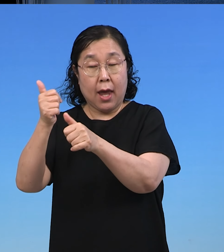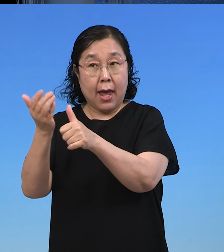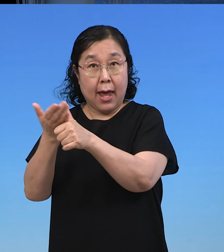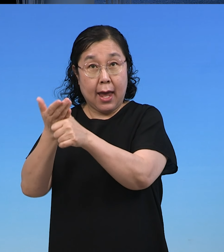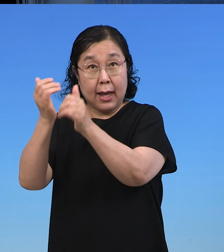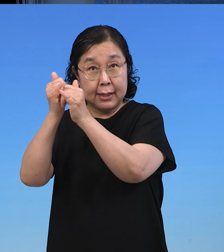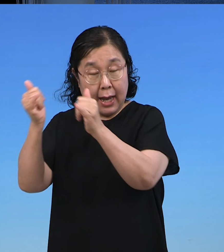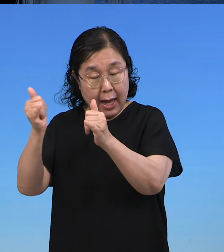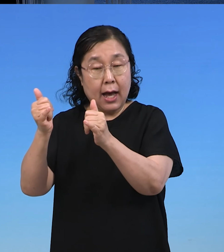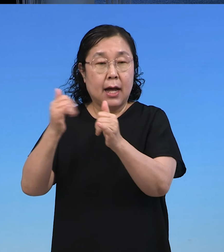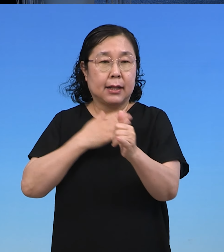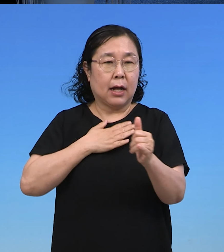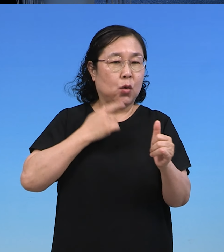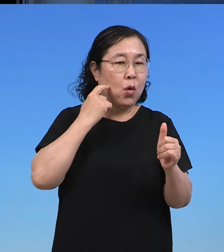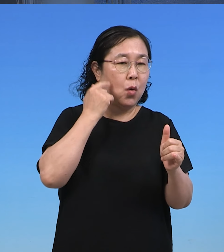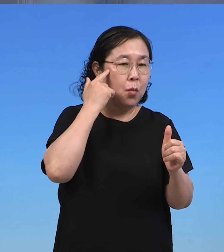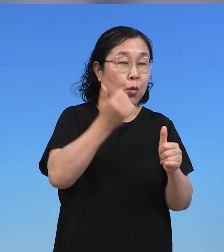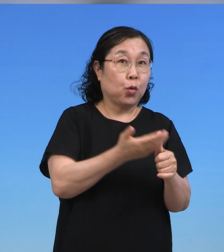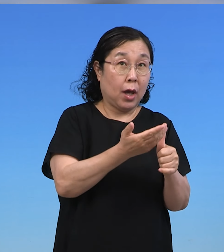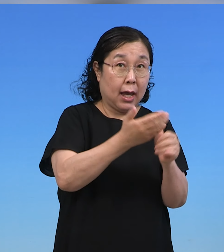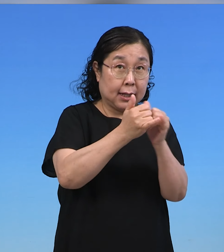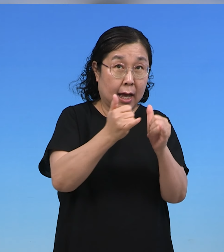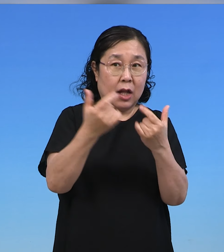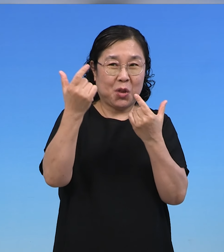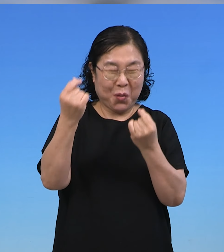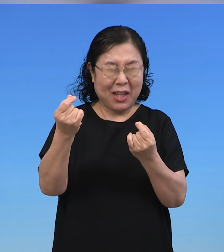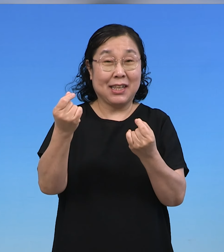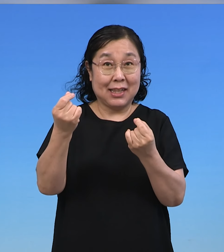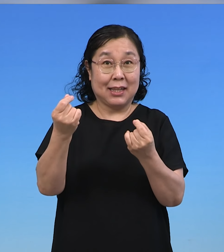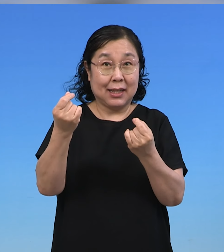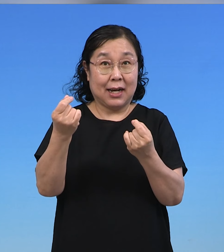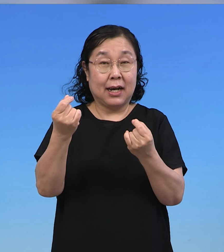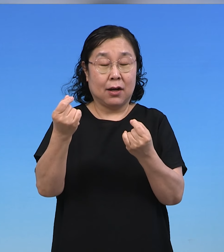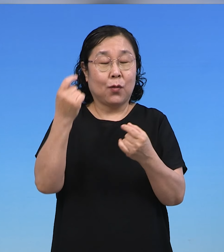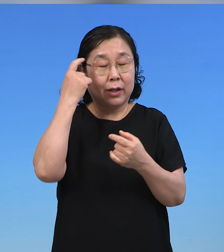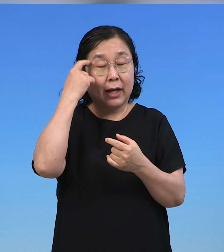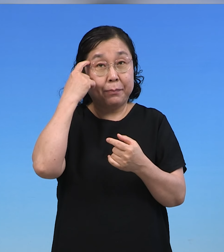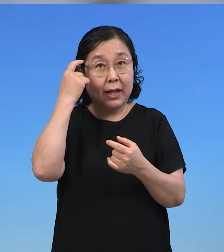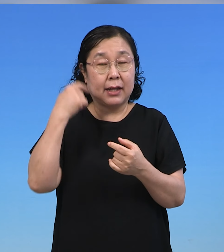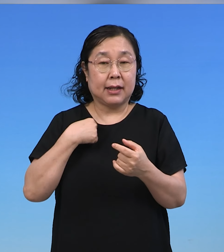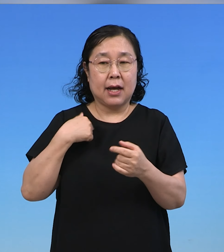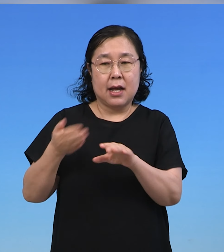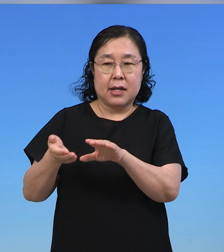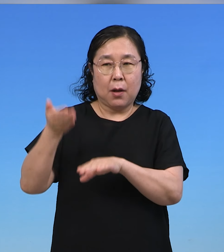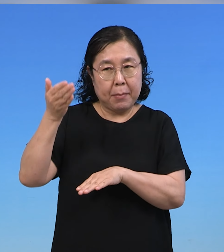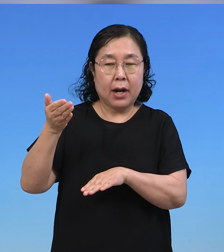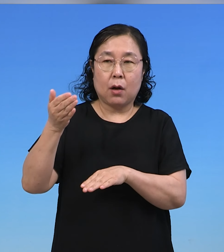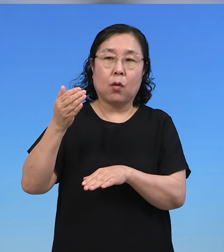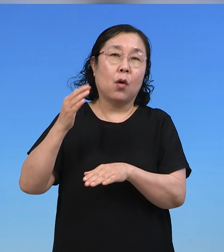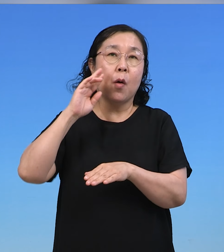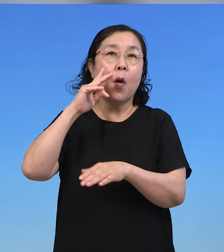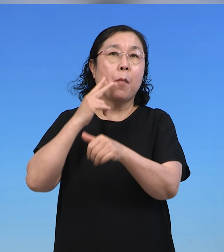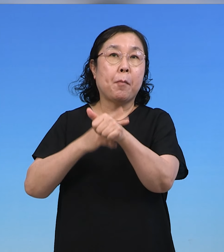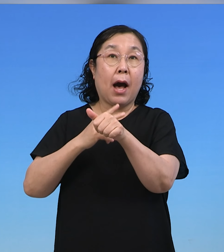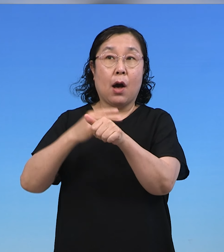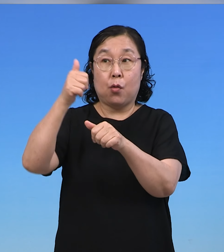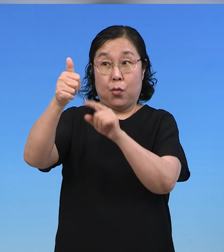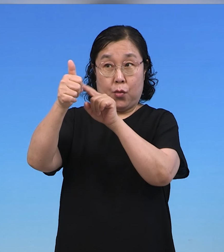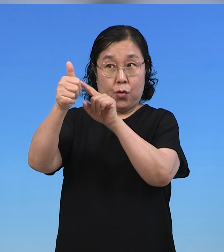걸어갔다는 공통점이 있는데, 이 같은 길을 걸어간 어른의 입장으로서 제가 사도 바울을 비교하면서